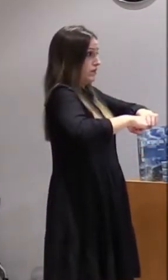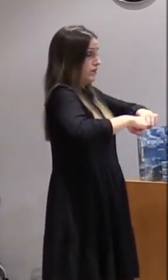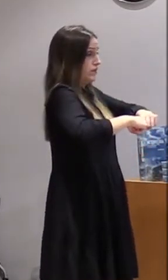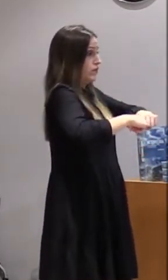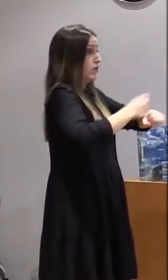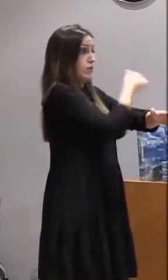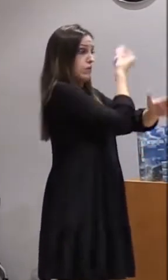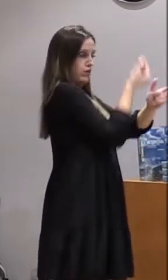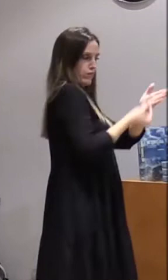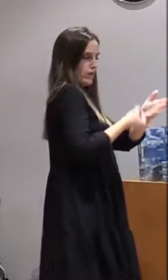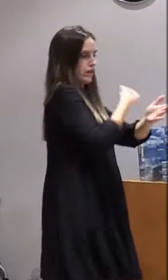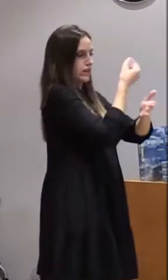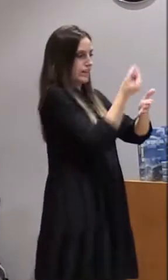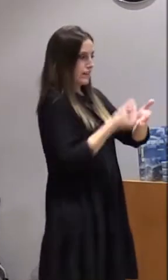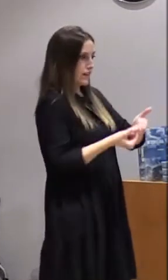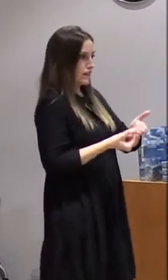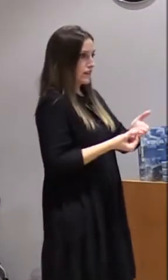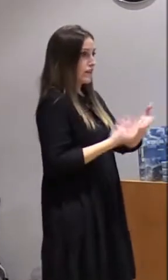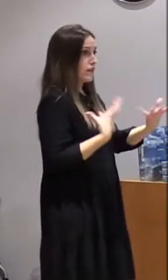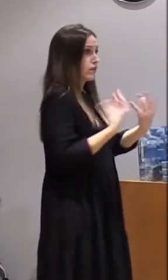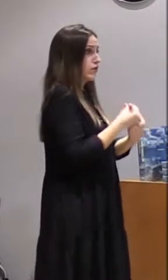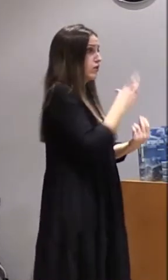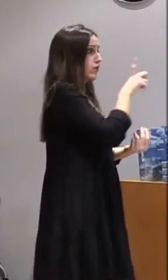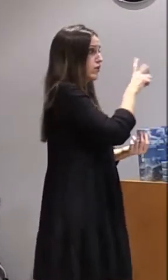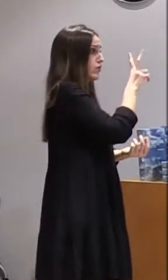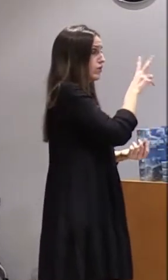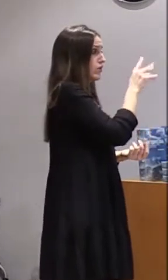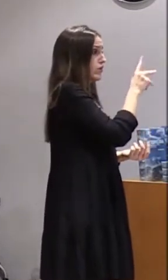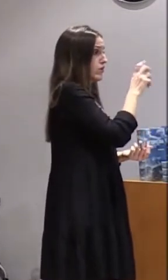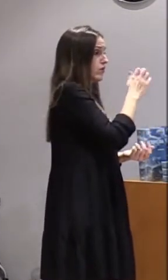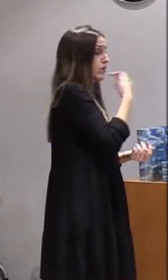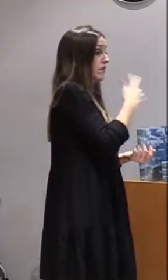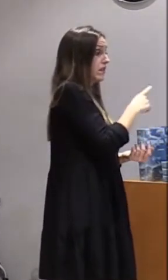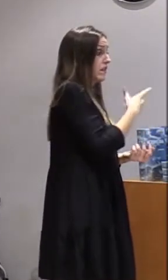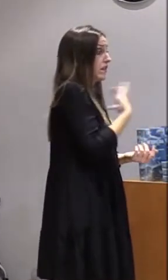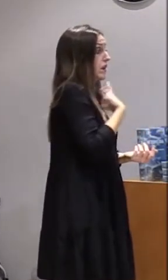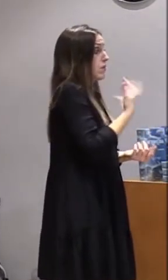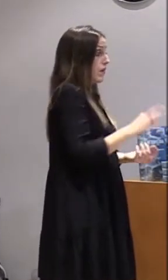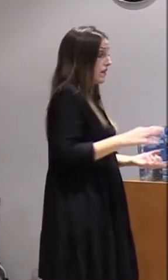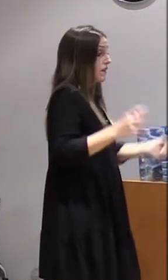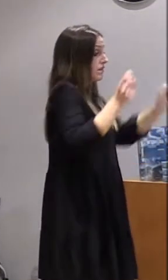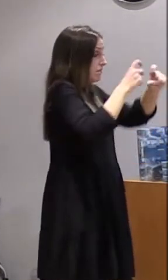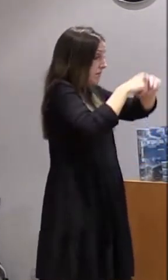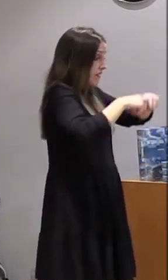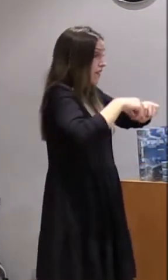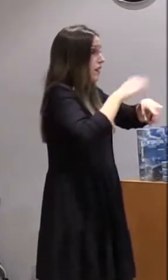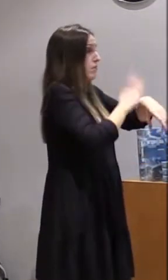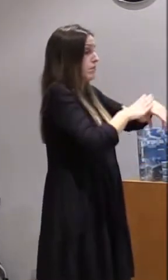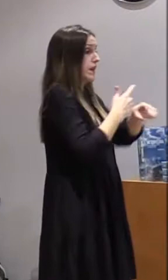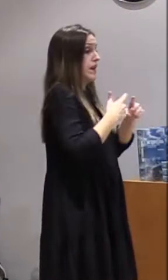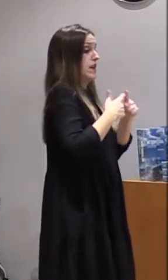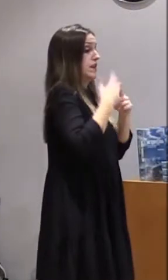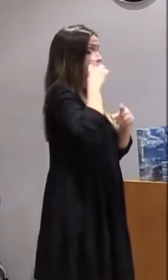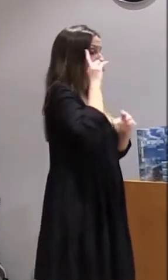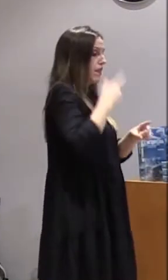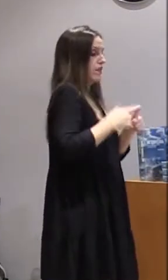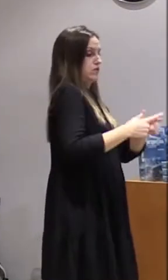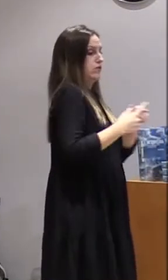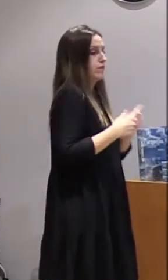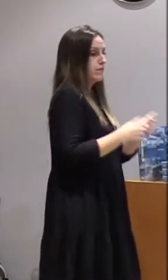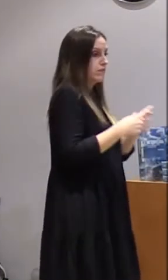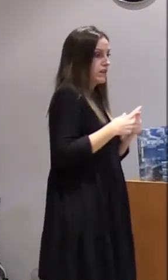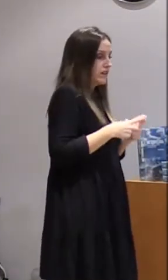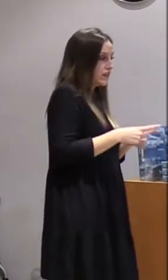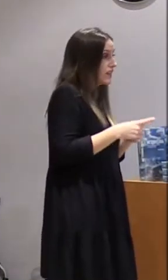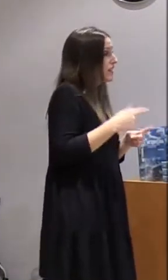carta, tuvo comunicación directa con Howard, y se piensa que hubo hasta un encuentro físico, que quedaron una vez para compartir experiencias y que